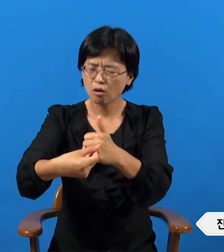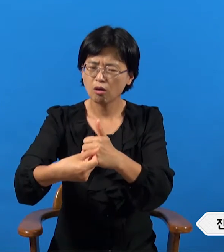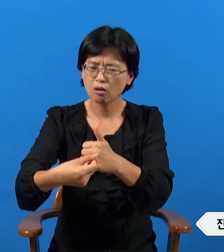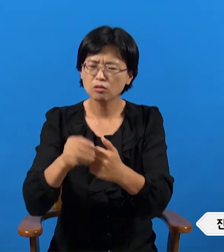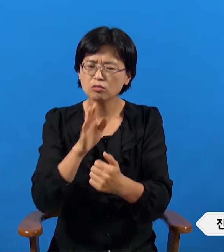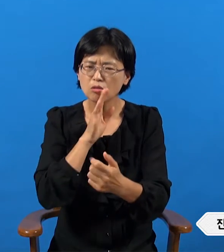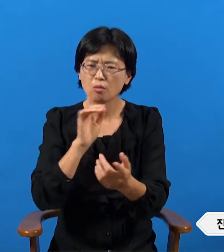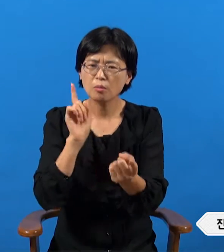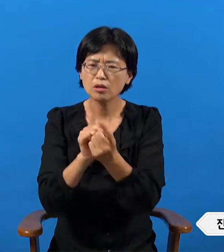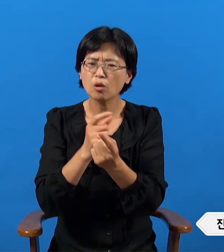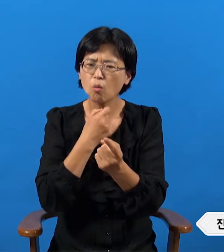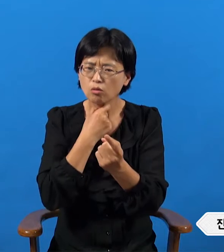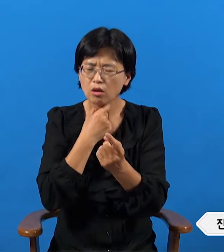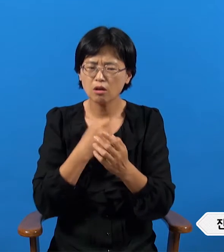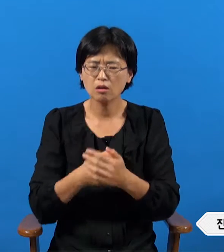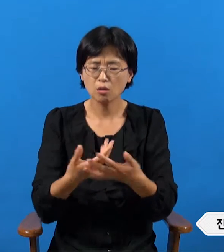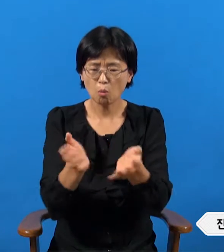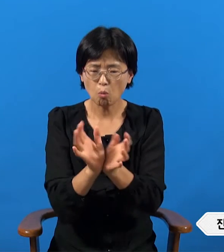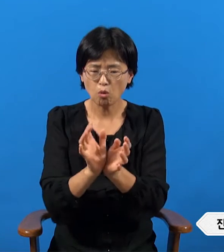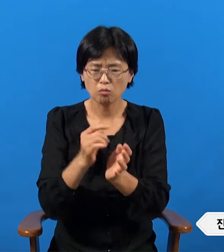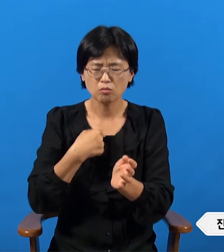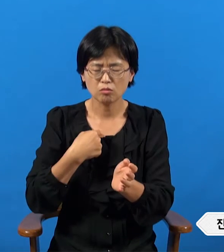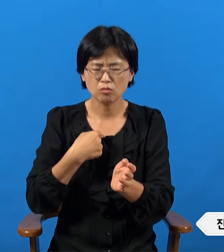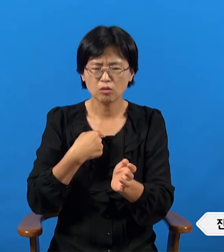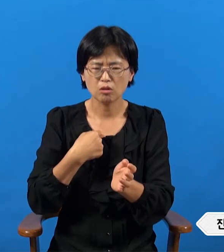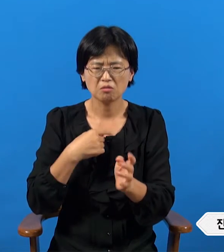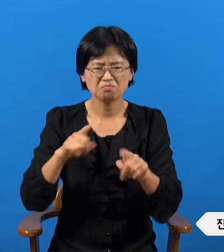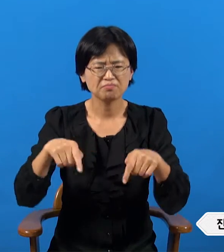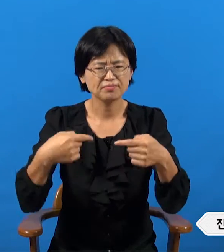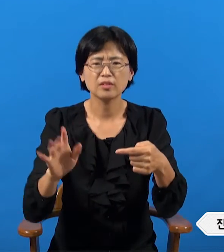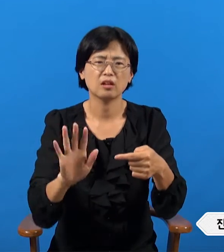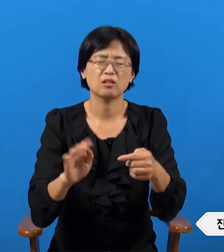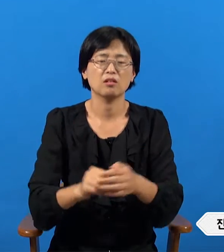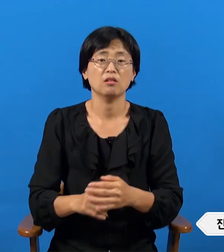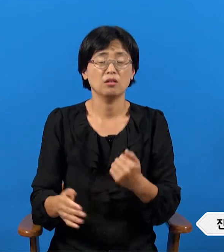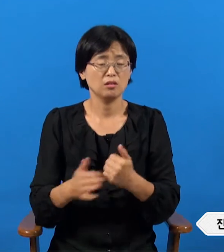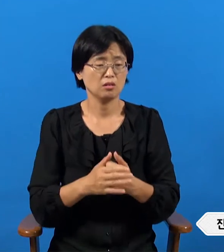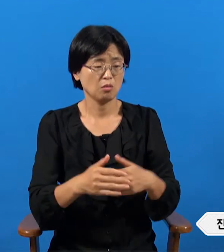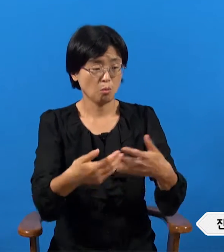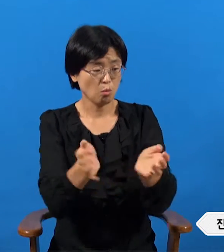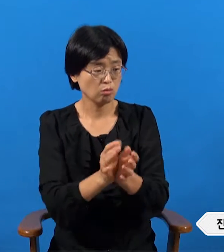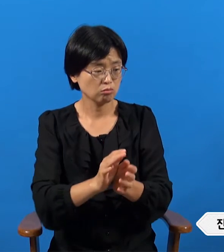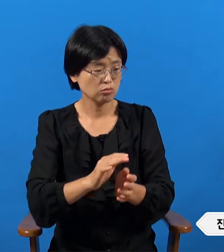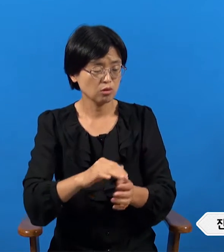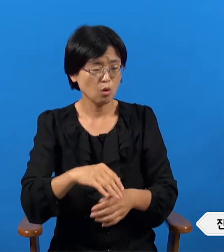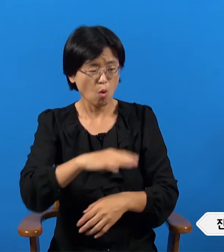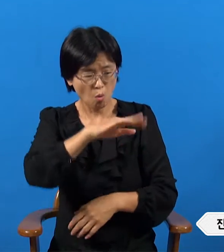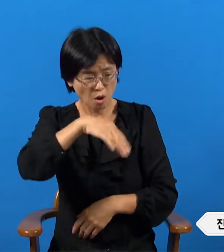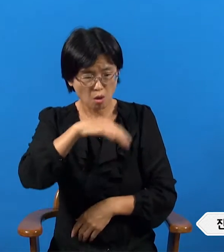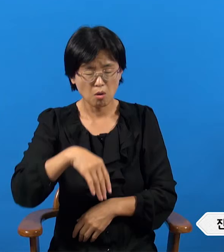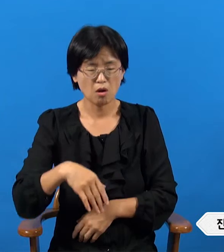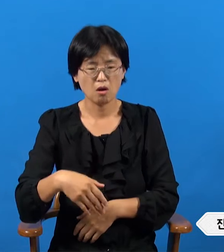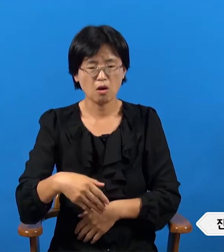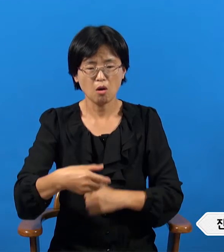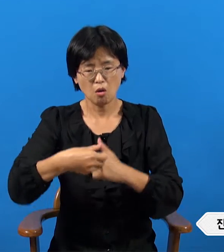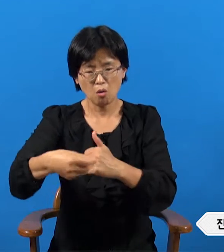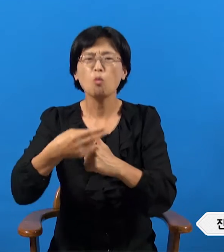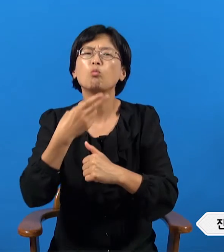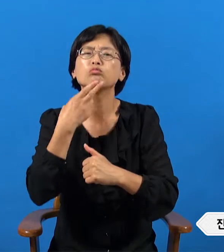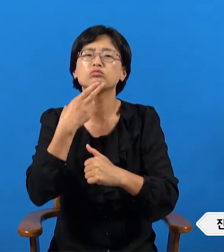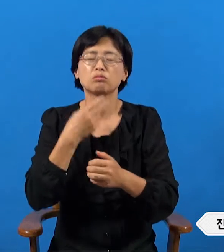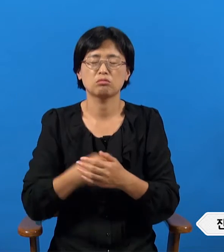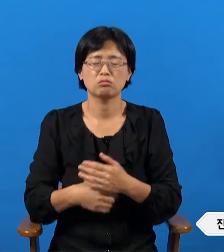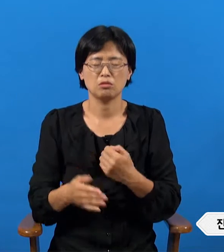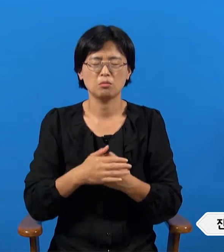원할까 믿어지지가 않습니다. 그래서 가지 않습니다. 하도 안 가니까 다음부터는 사람들이 초청도 안 합니다.